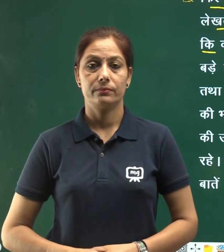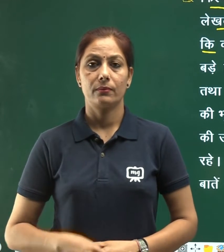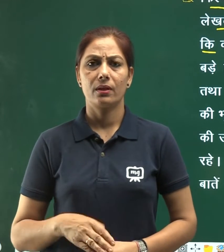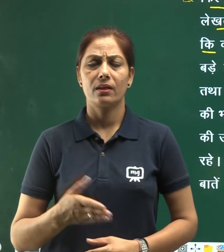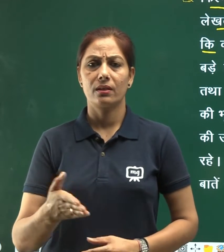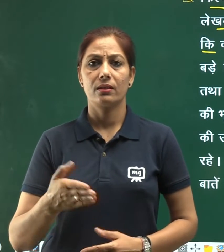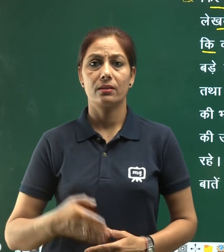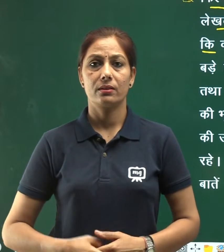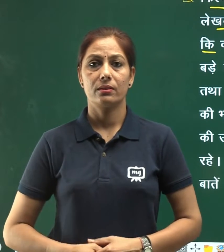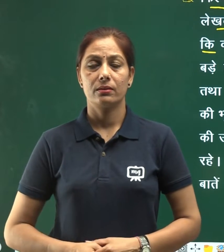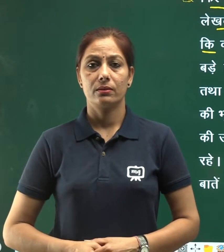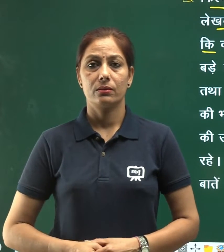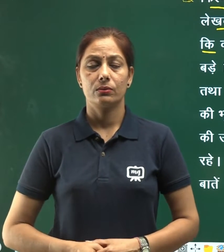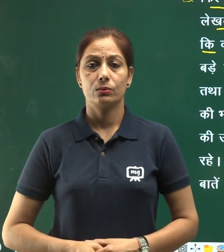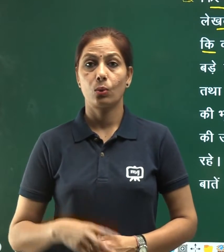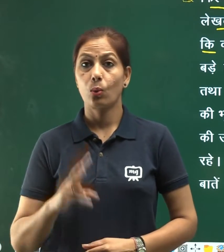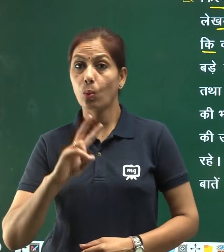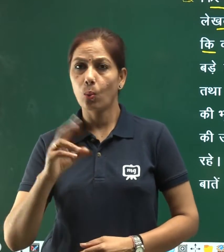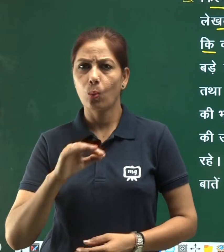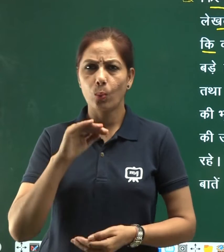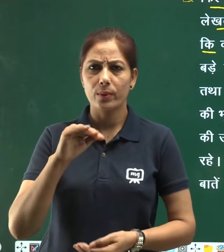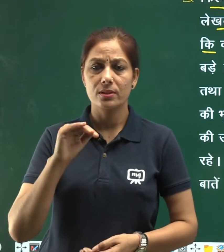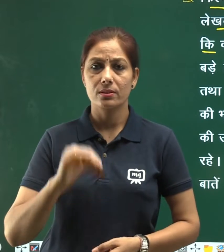कहीं दोनों बच्चे